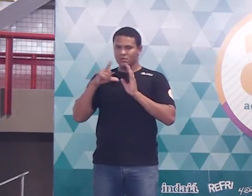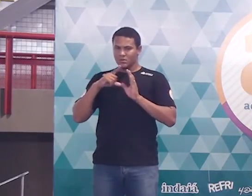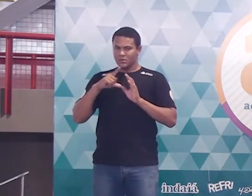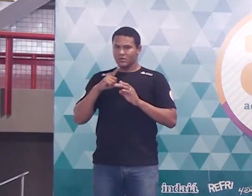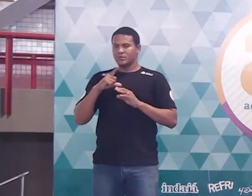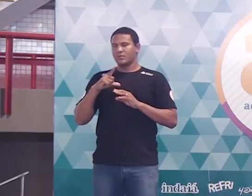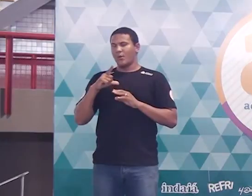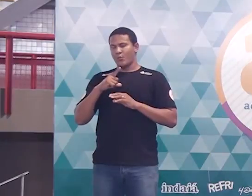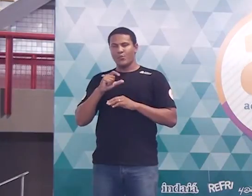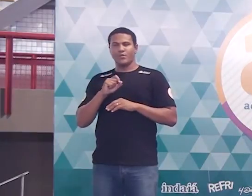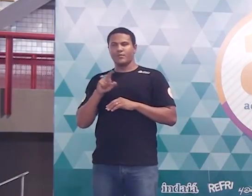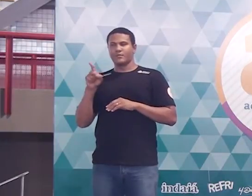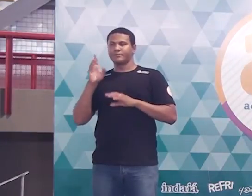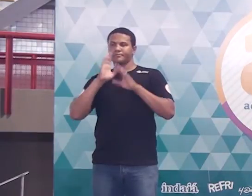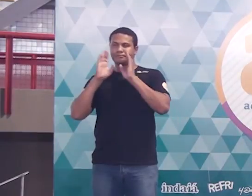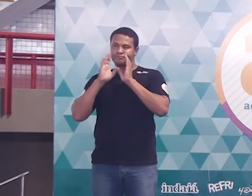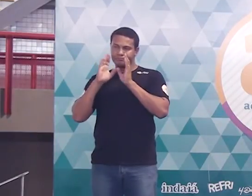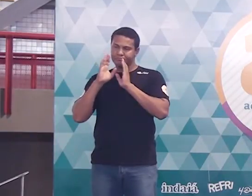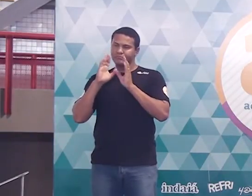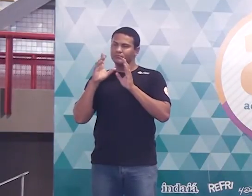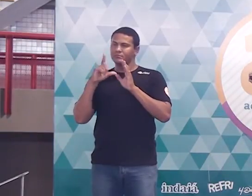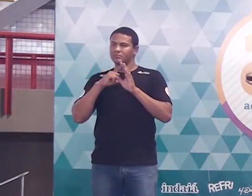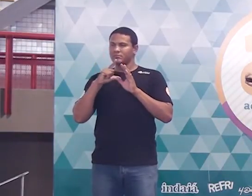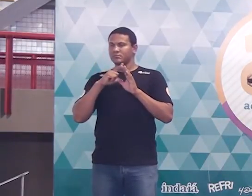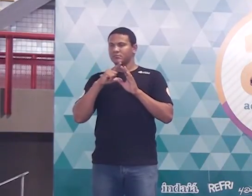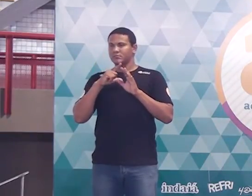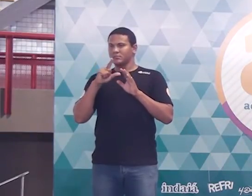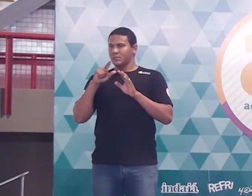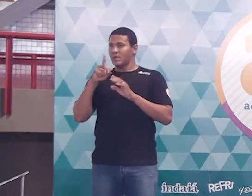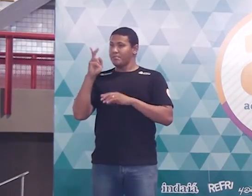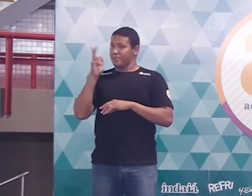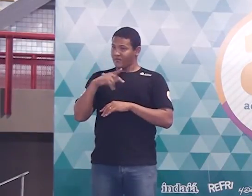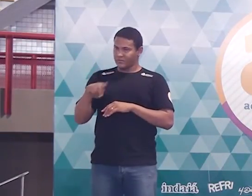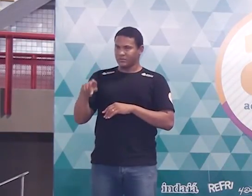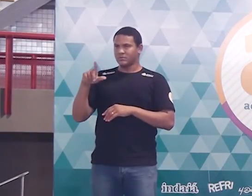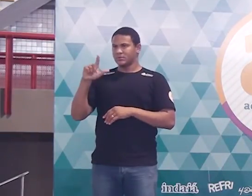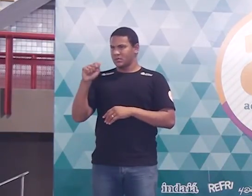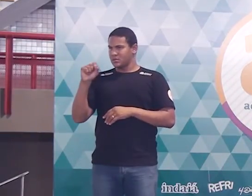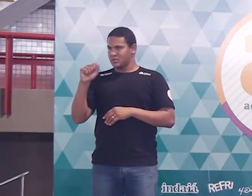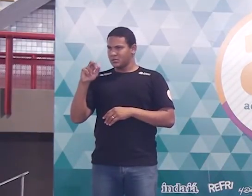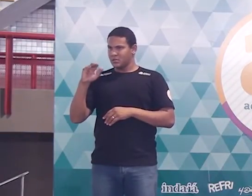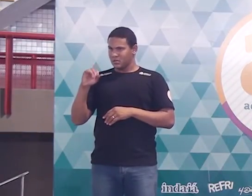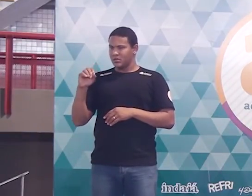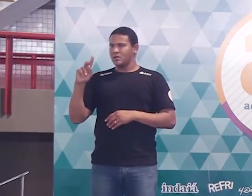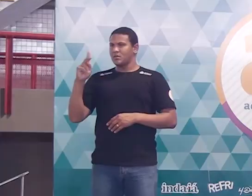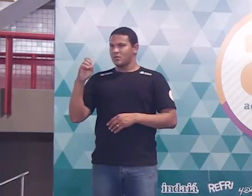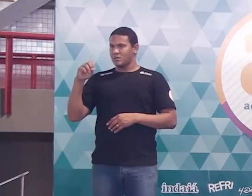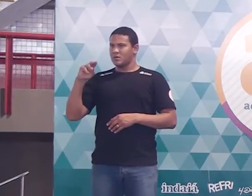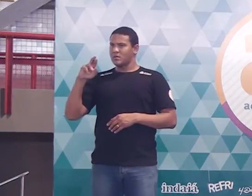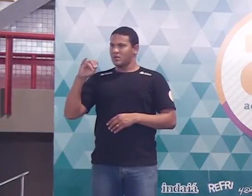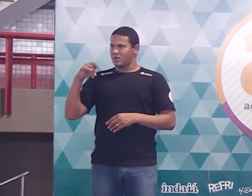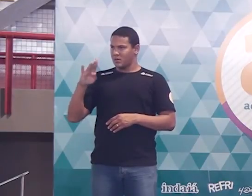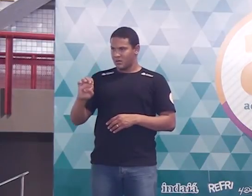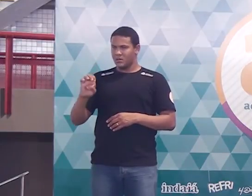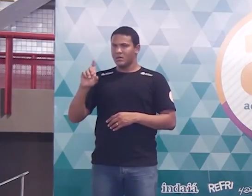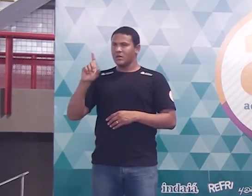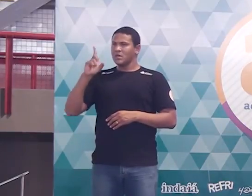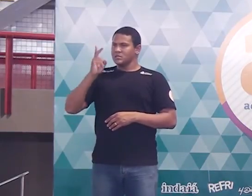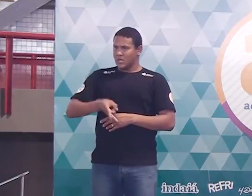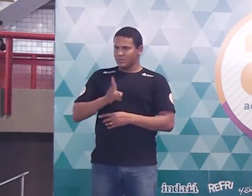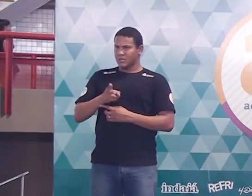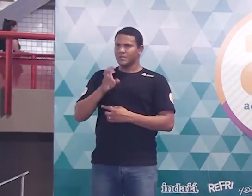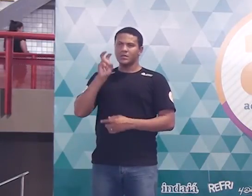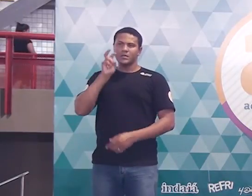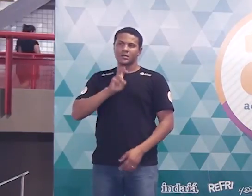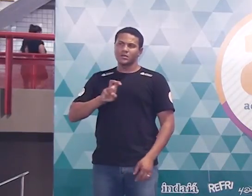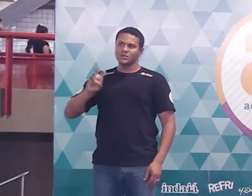página no Facebook, Professor Lázaro Henrique, e todas as